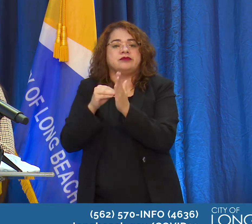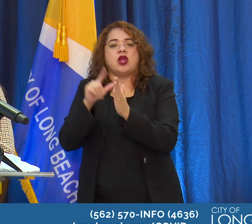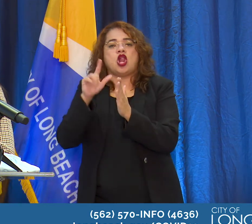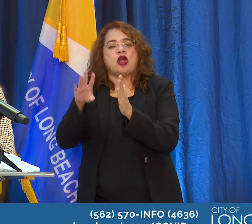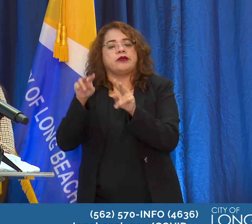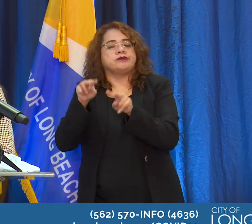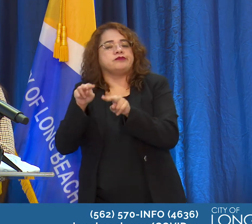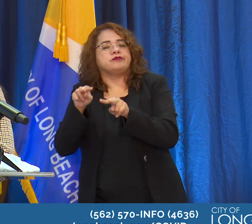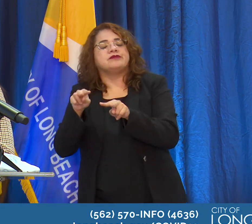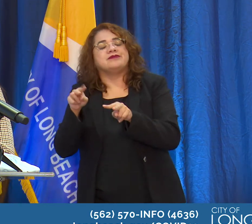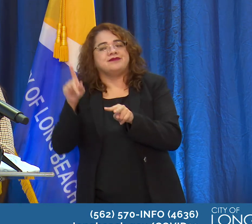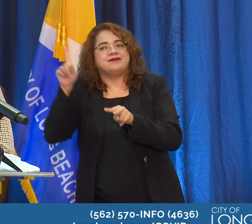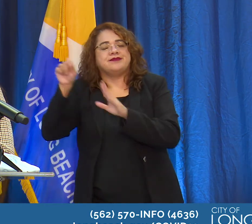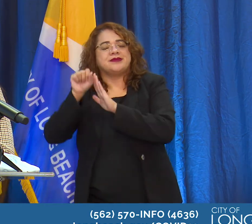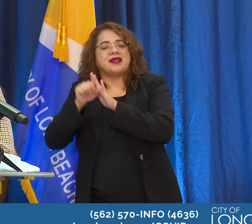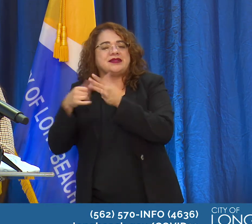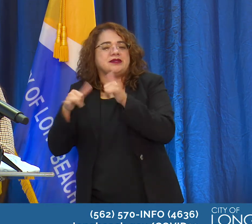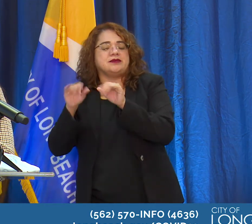Además, aproximadamente